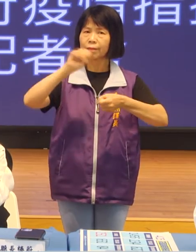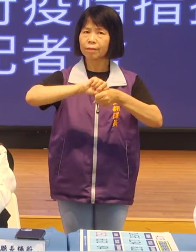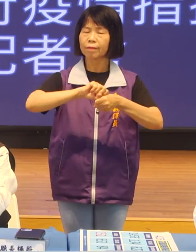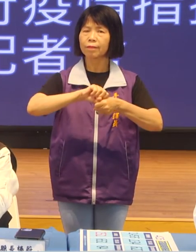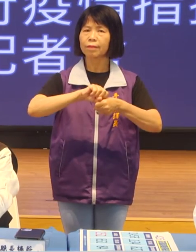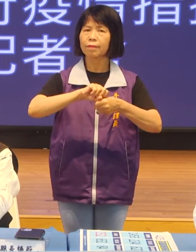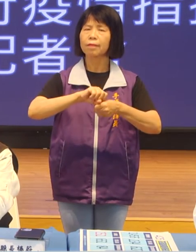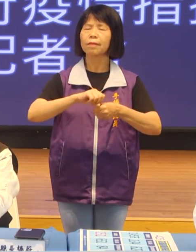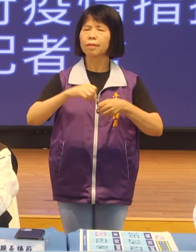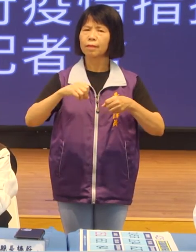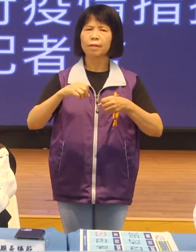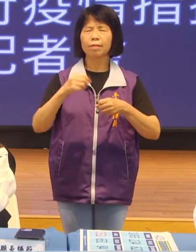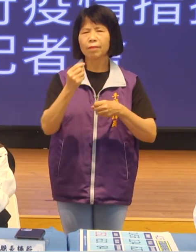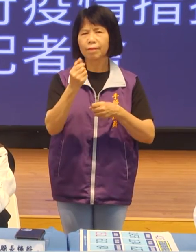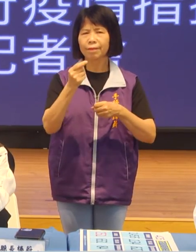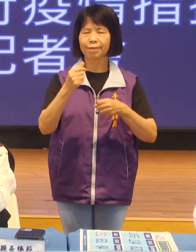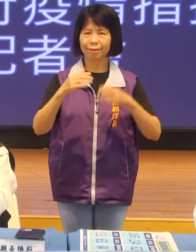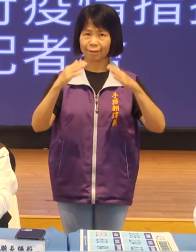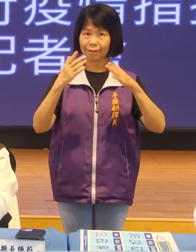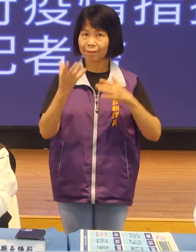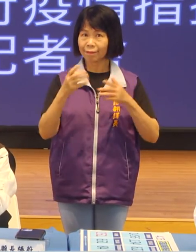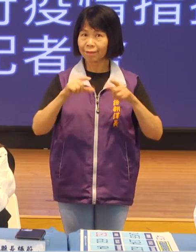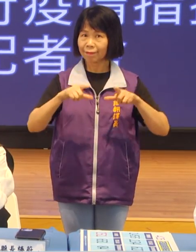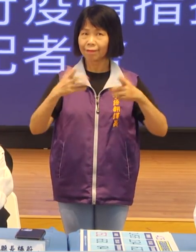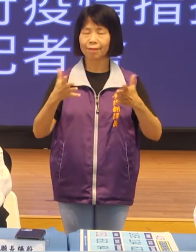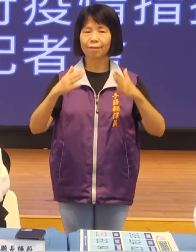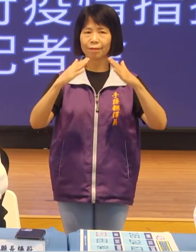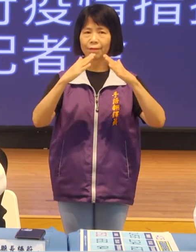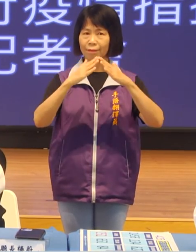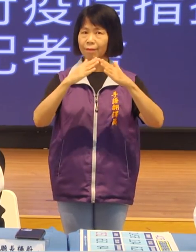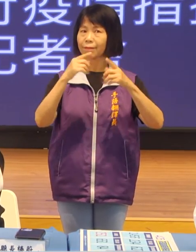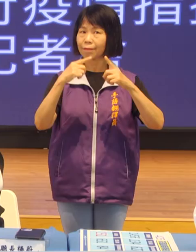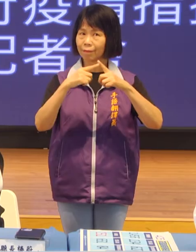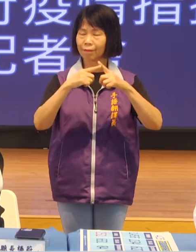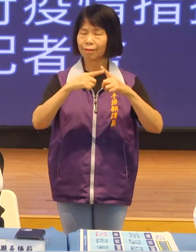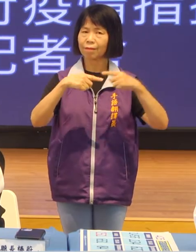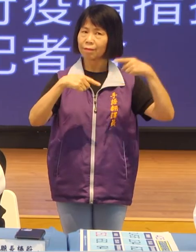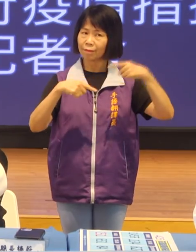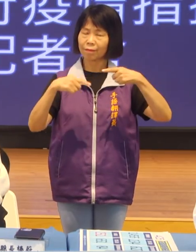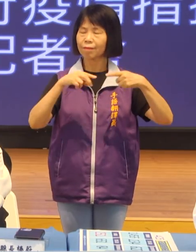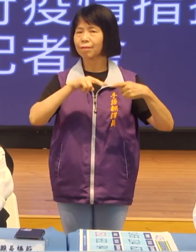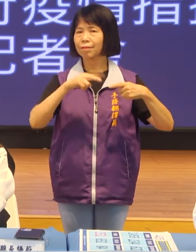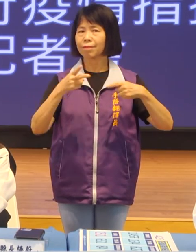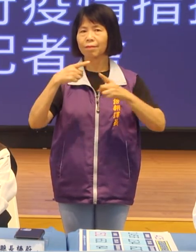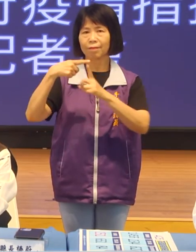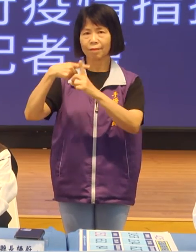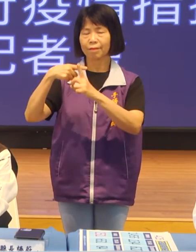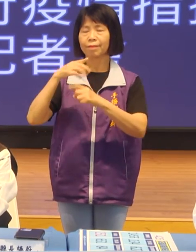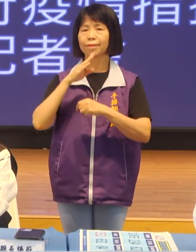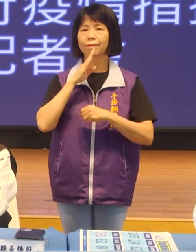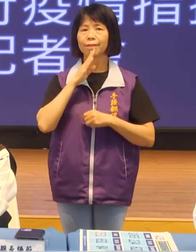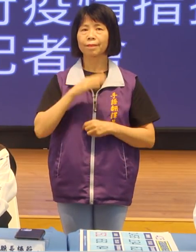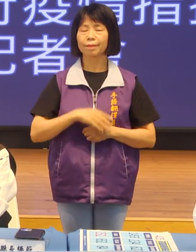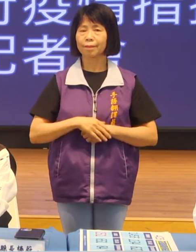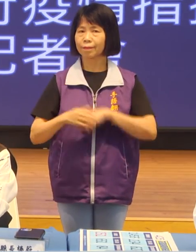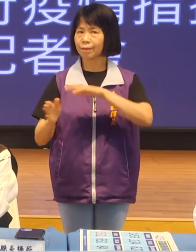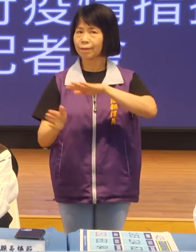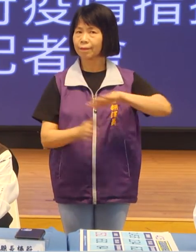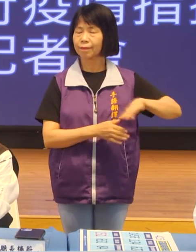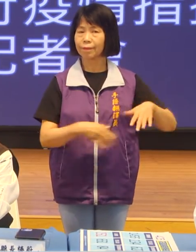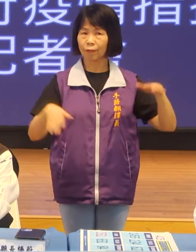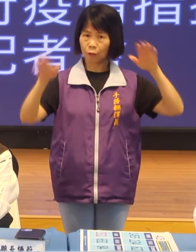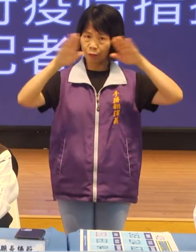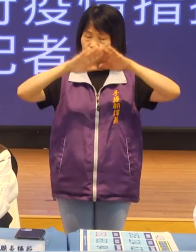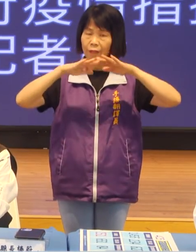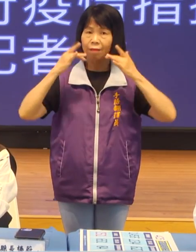是家人的这个居隔中的家人在转成阳性那另外，因为黄昏